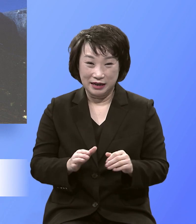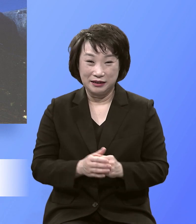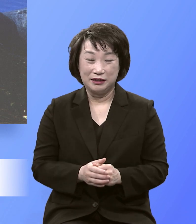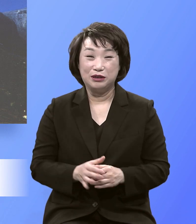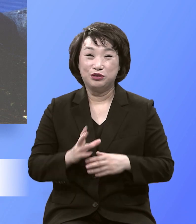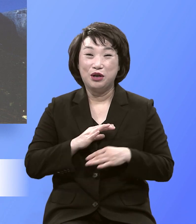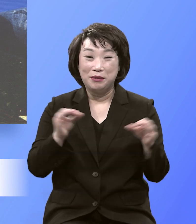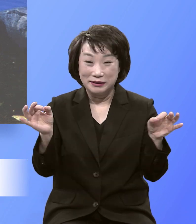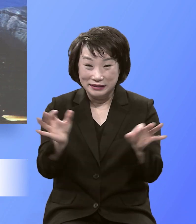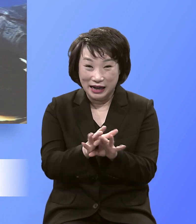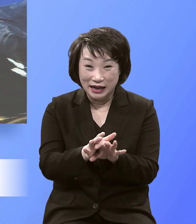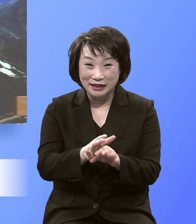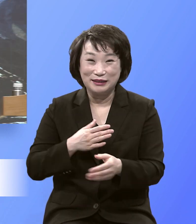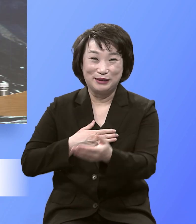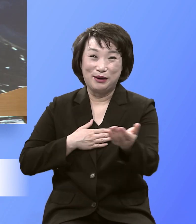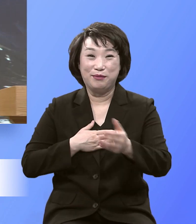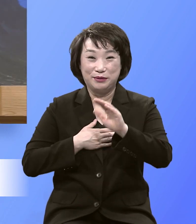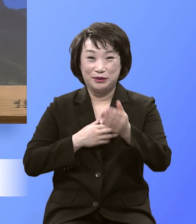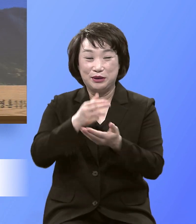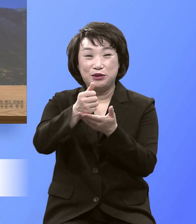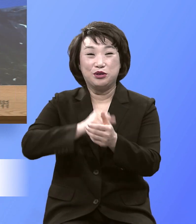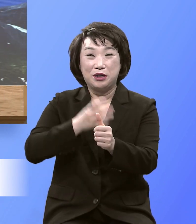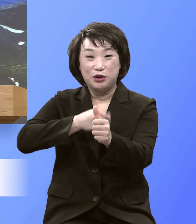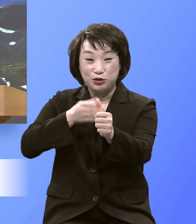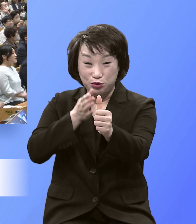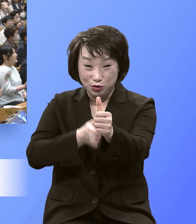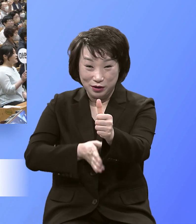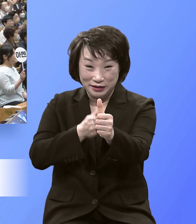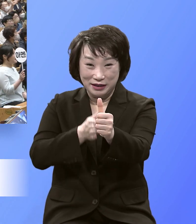말미암아 두려움이 사라지는 여러분 되기를 주님의 이름으로